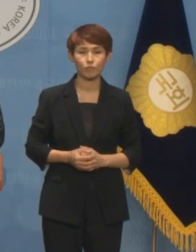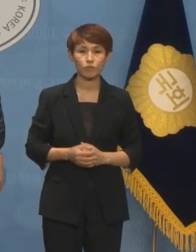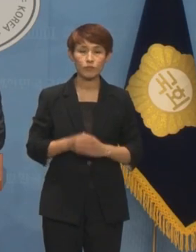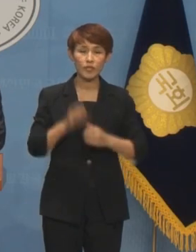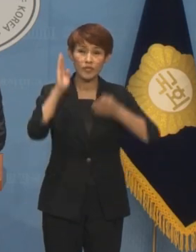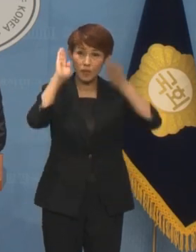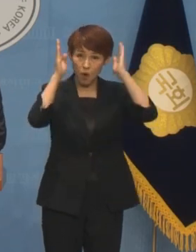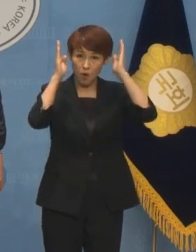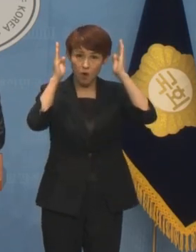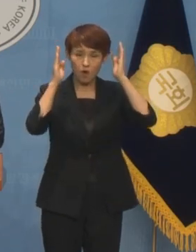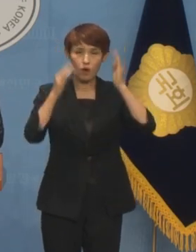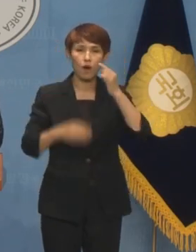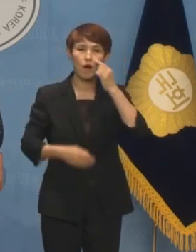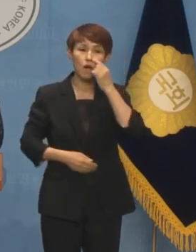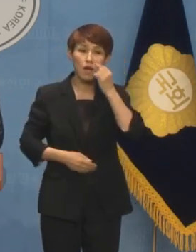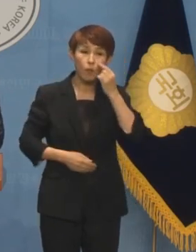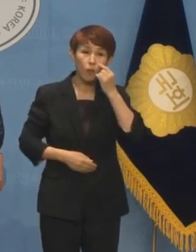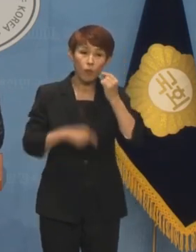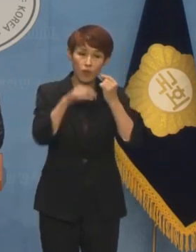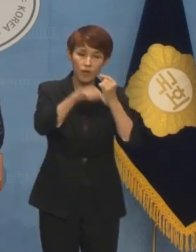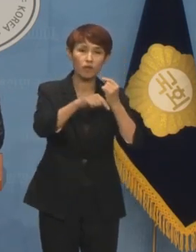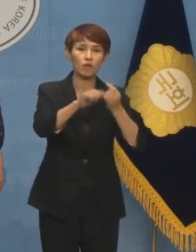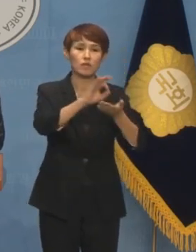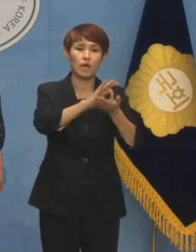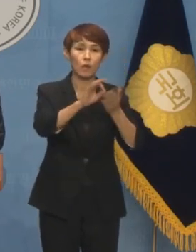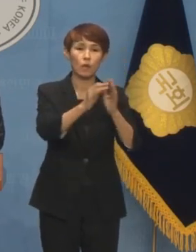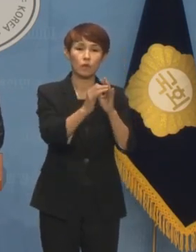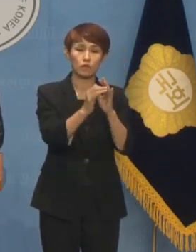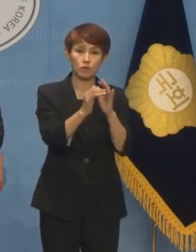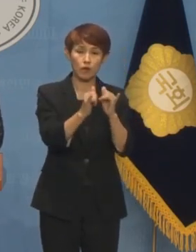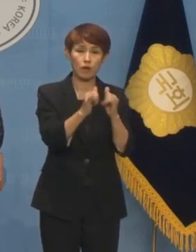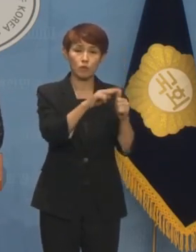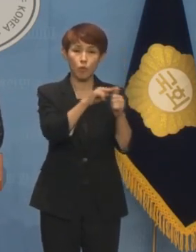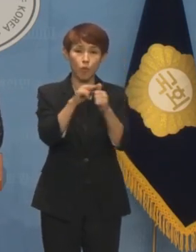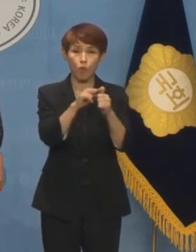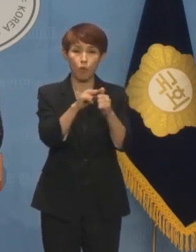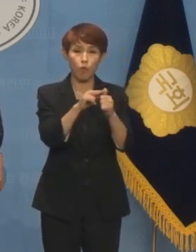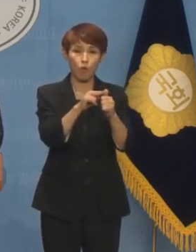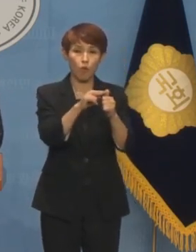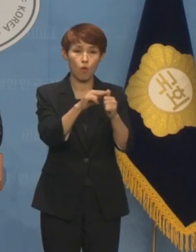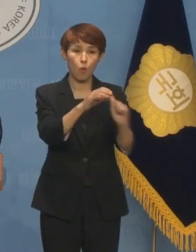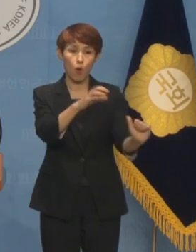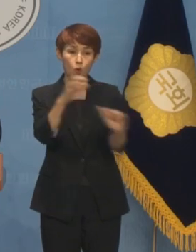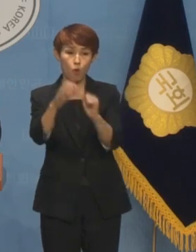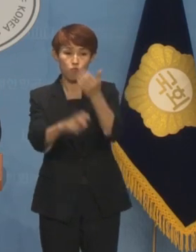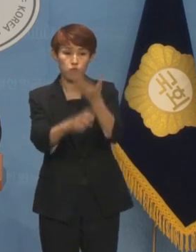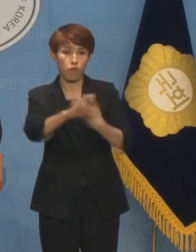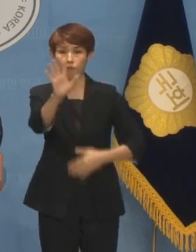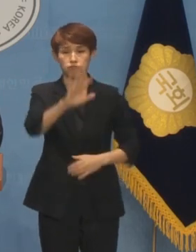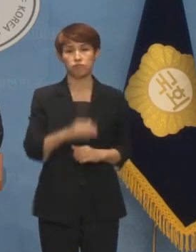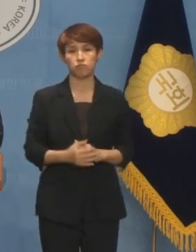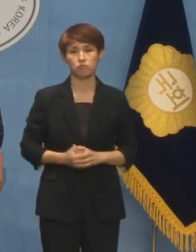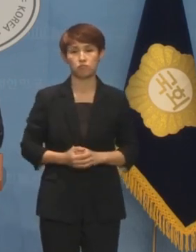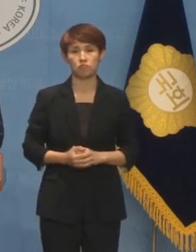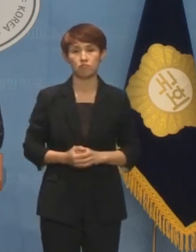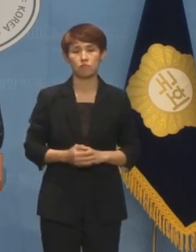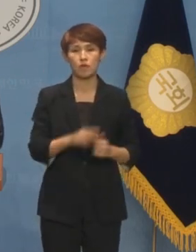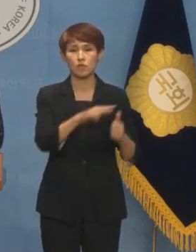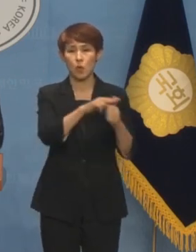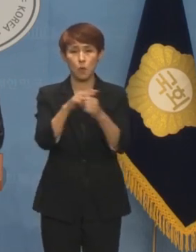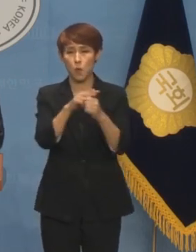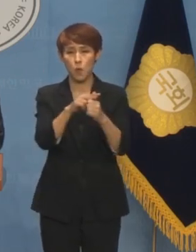네이버가 일본 이용자 정보를 불법 활용한 것도 아닌데, 정보를 악용한